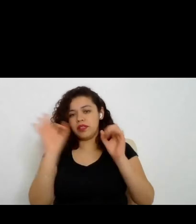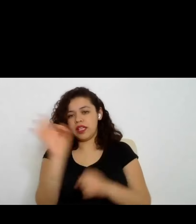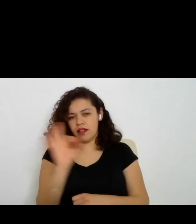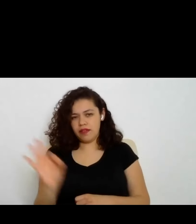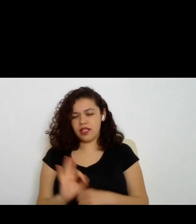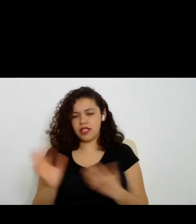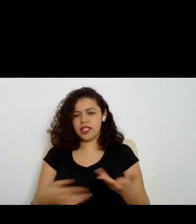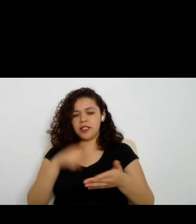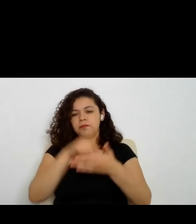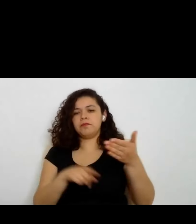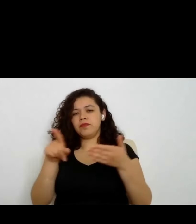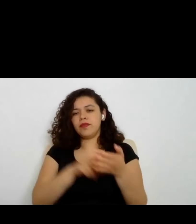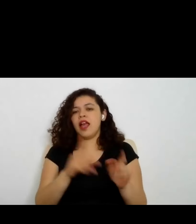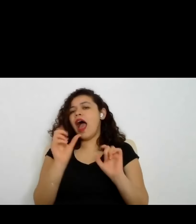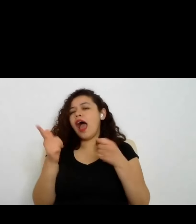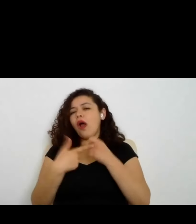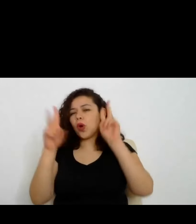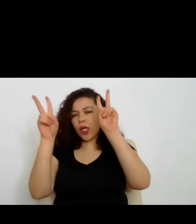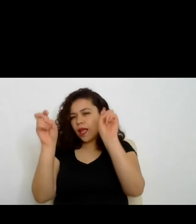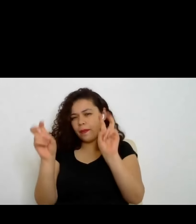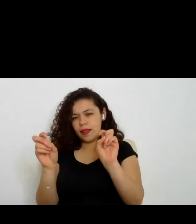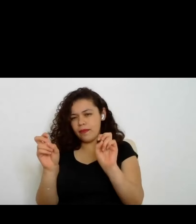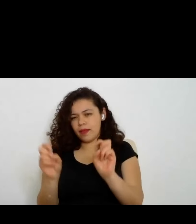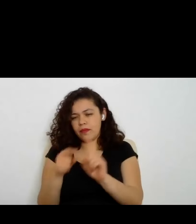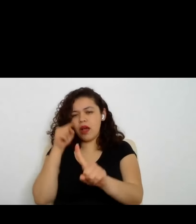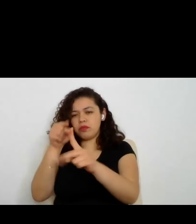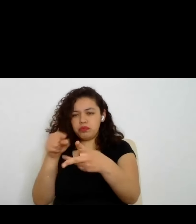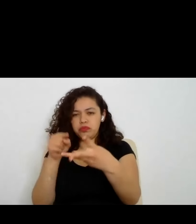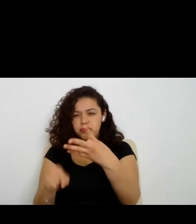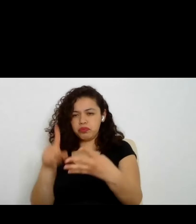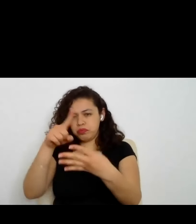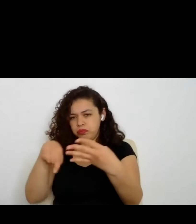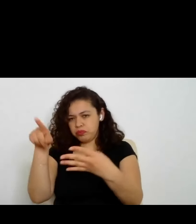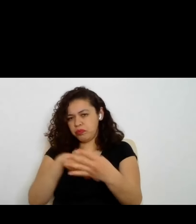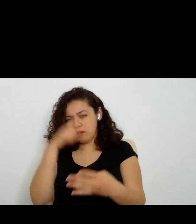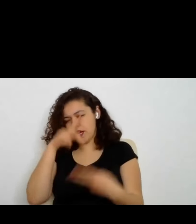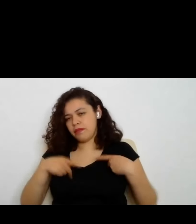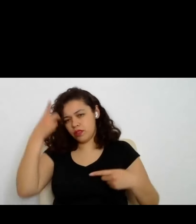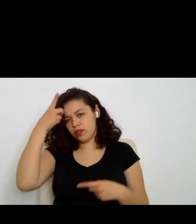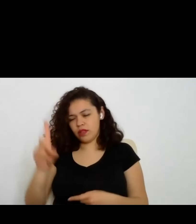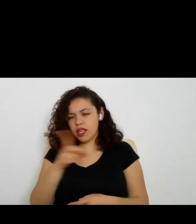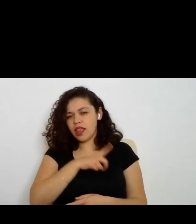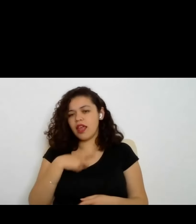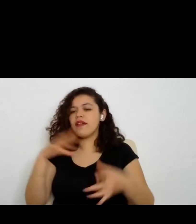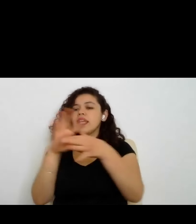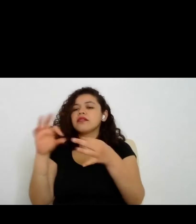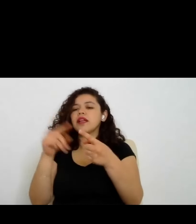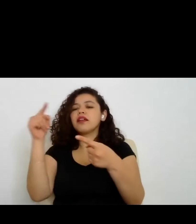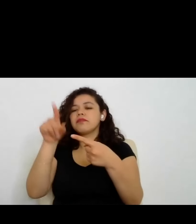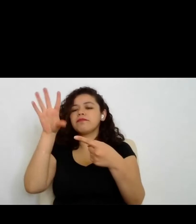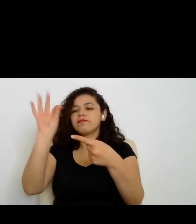revocación puede ser sobre determinadas finalidades para los cuales el titular deberá especificar para